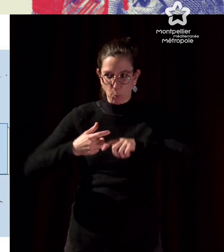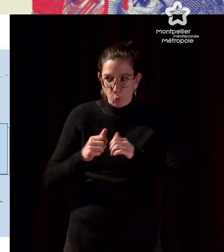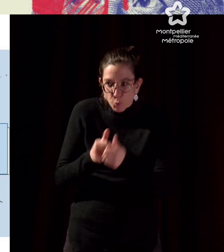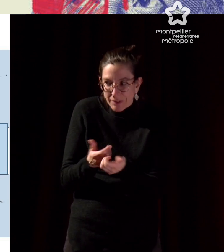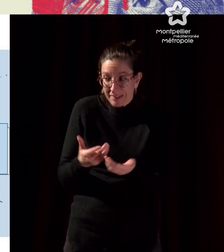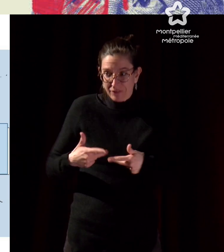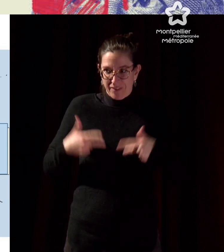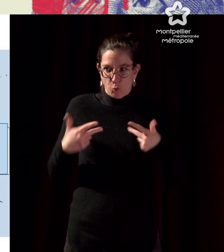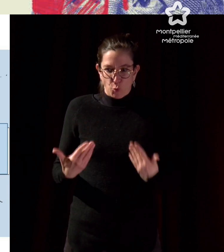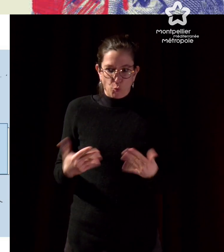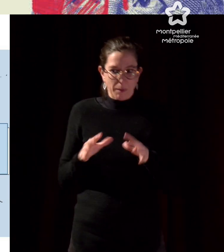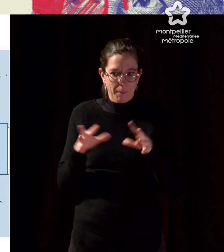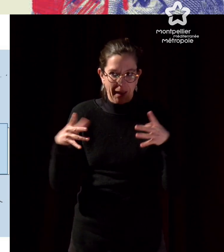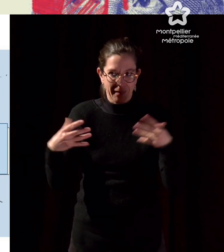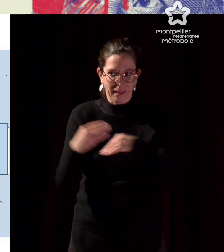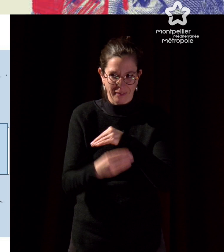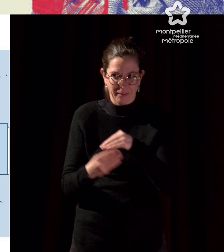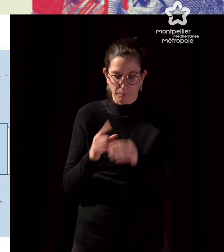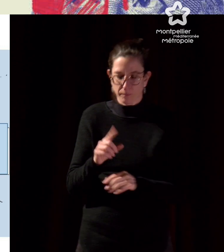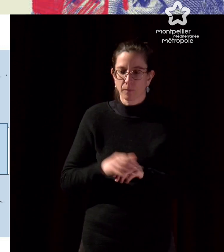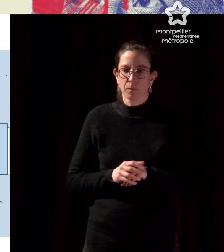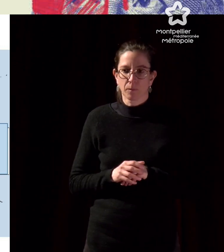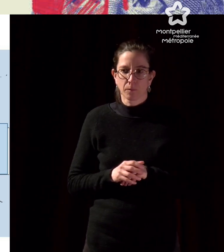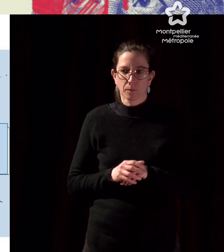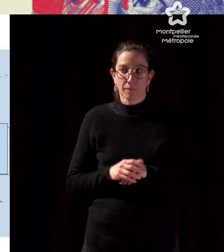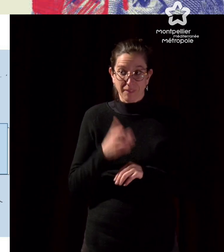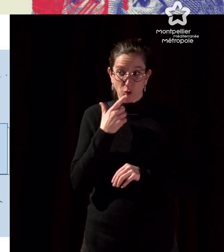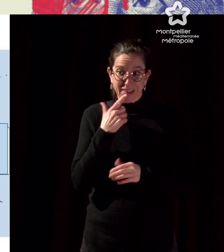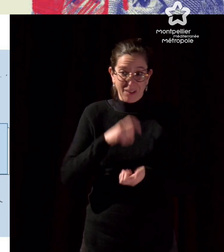sorties d'Afrique et de la colonisation de ceux qui ont laissé